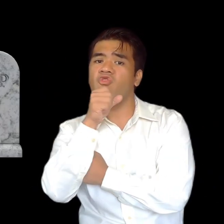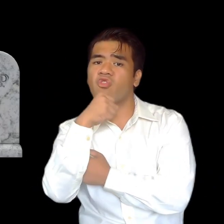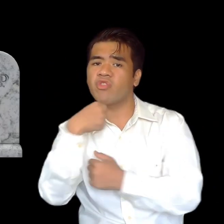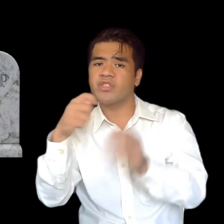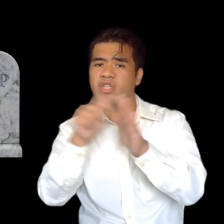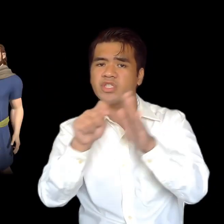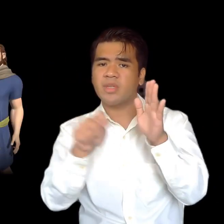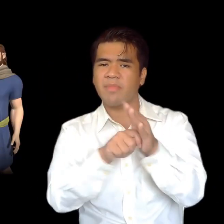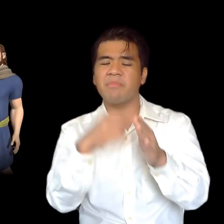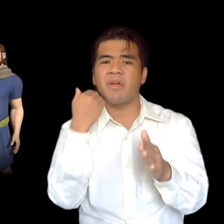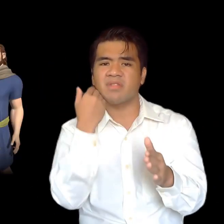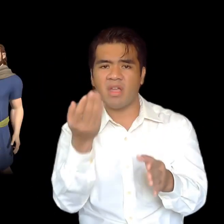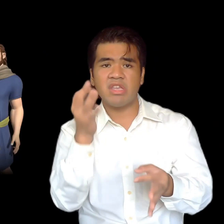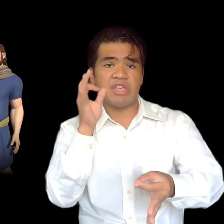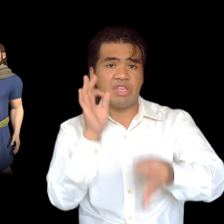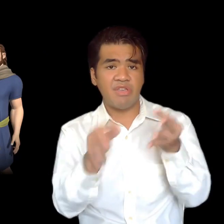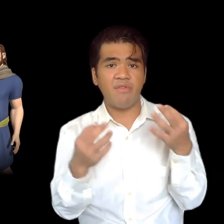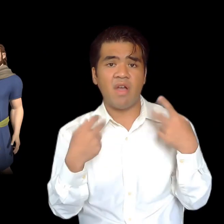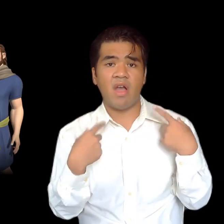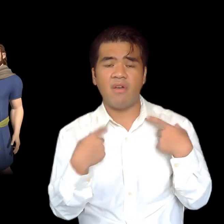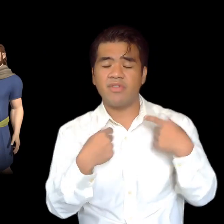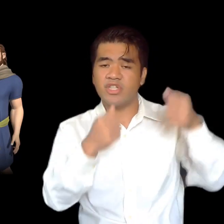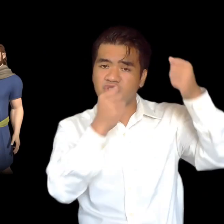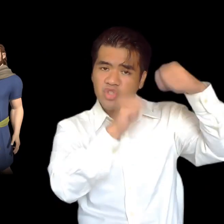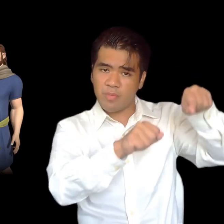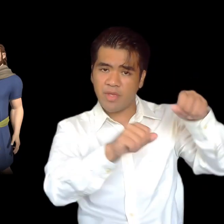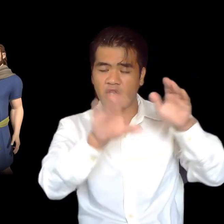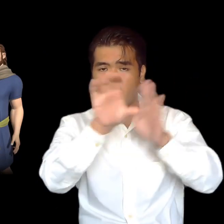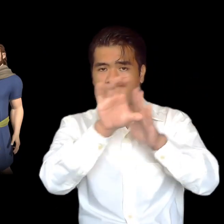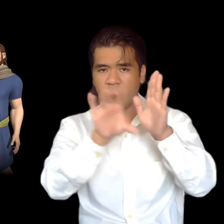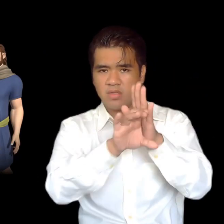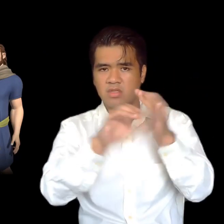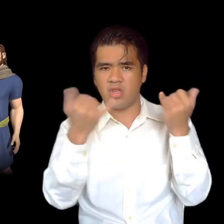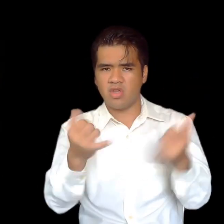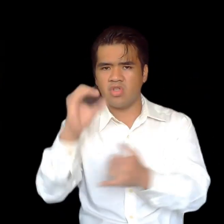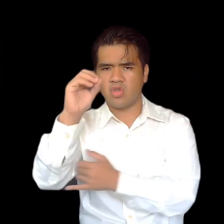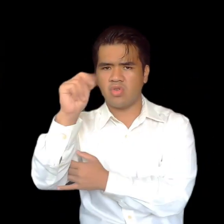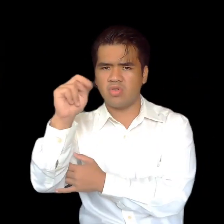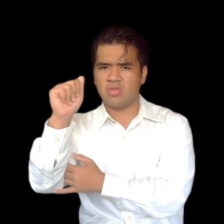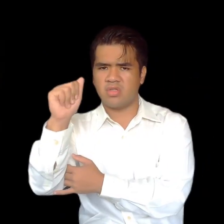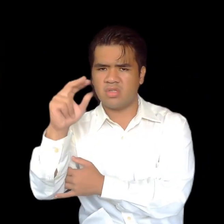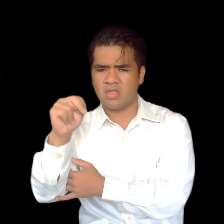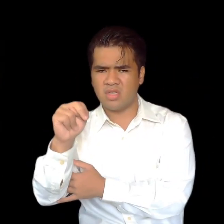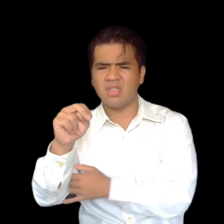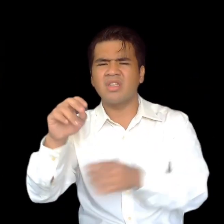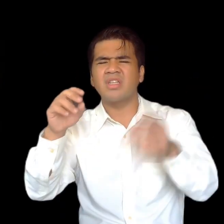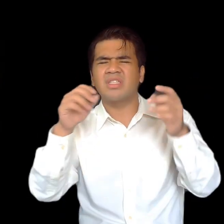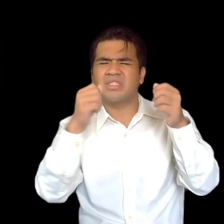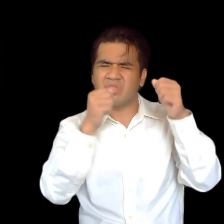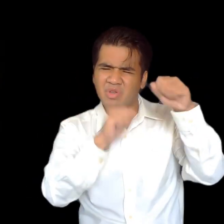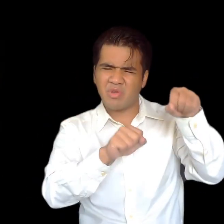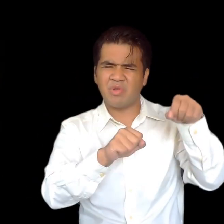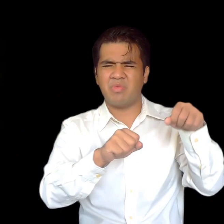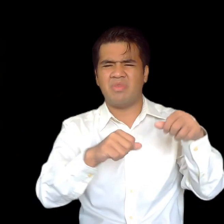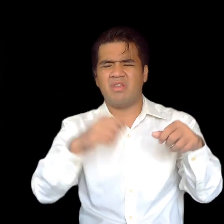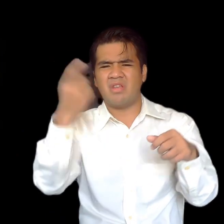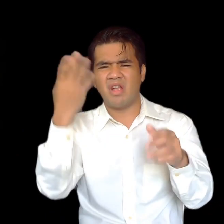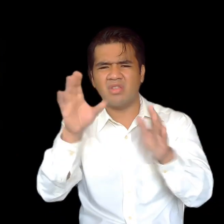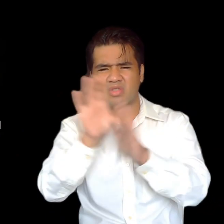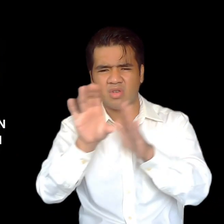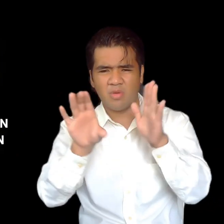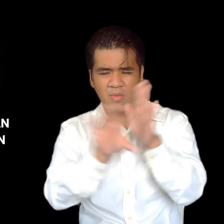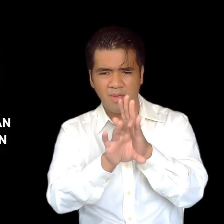kang kautusan at nilabag ni Onan ang kautusan sa levirate marriage. So, kung titignan mo ang